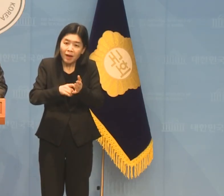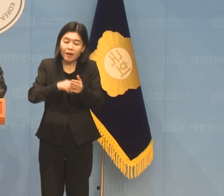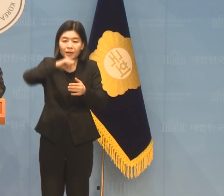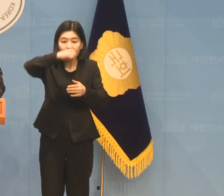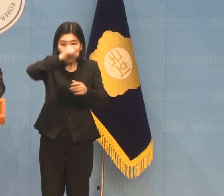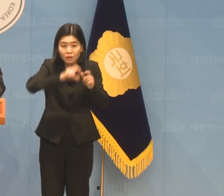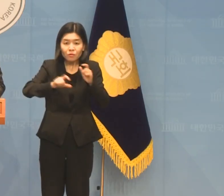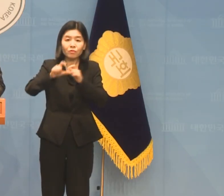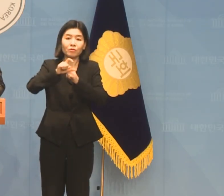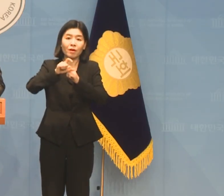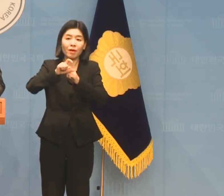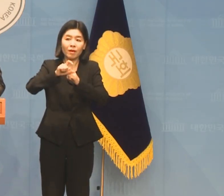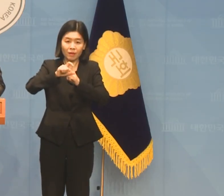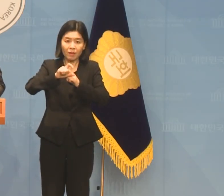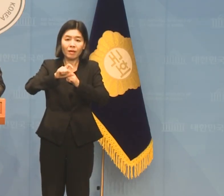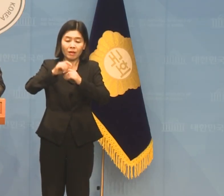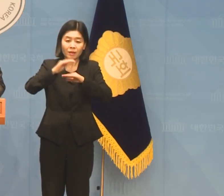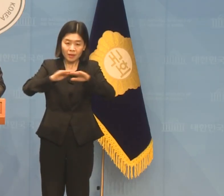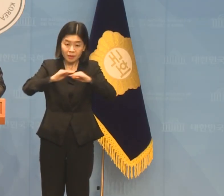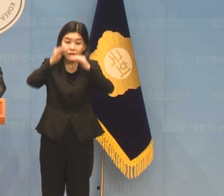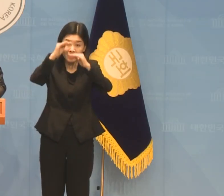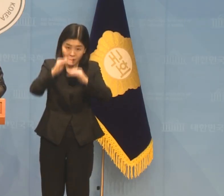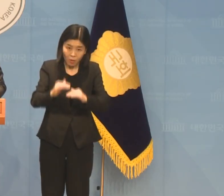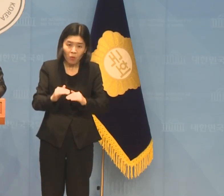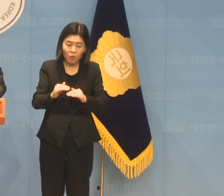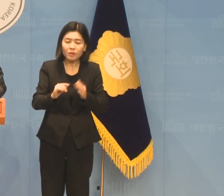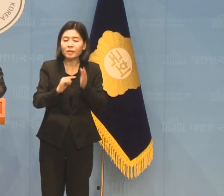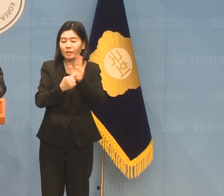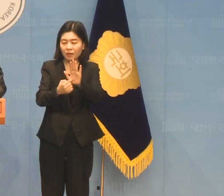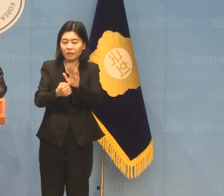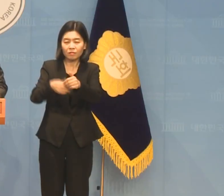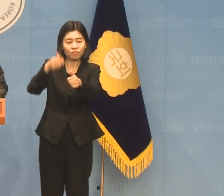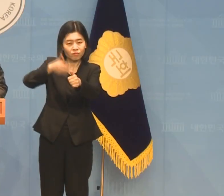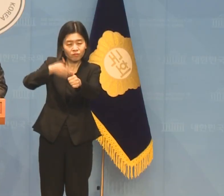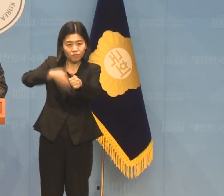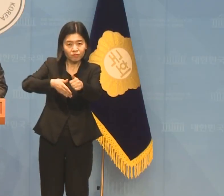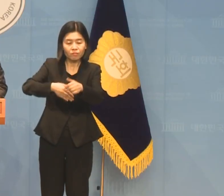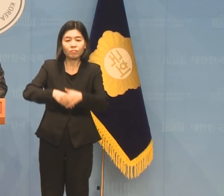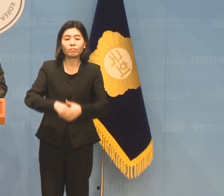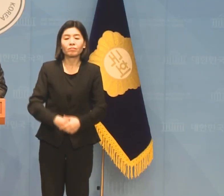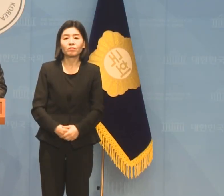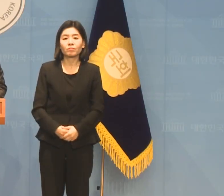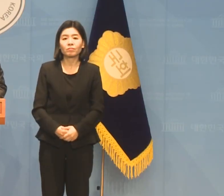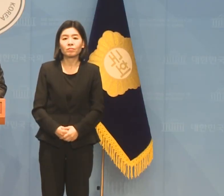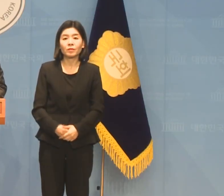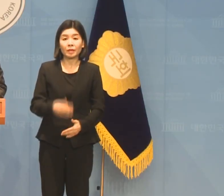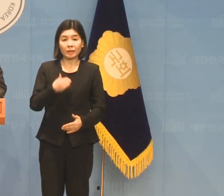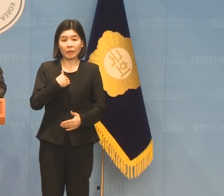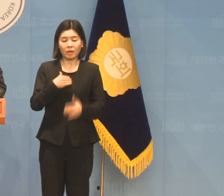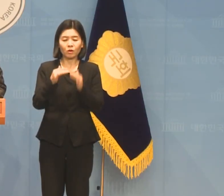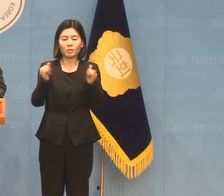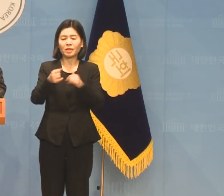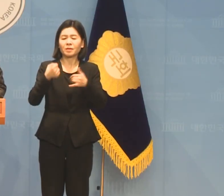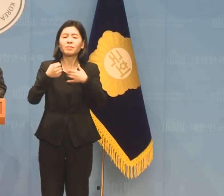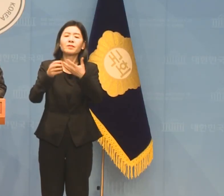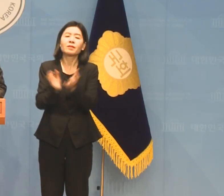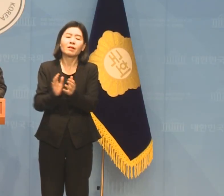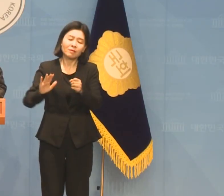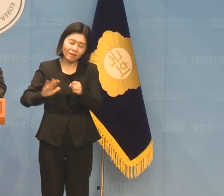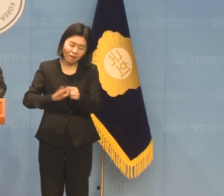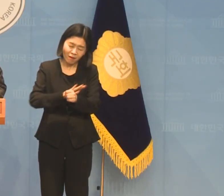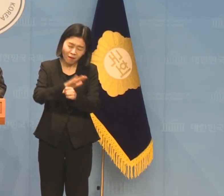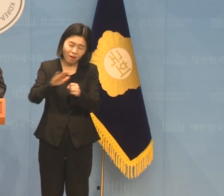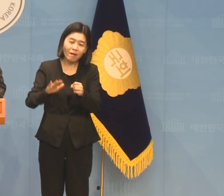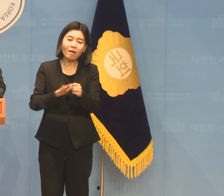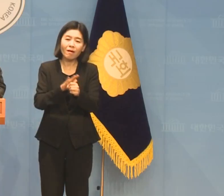제시를 마지막 충정의 마음으로 요구합니다. 저는 국민의힘을 사랑하고 지키고 싶습니다.